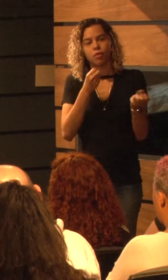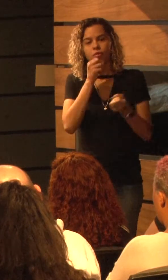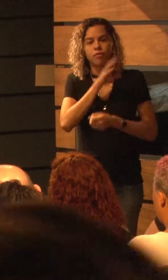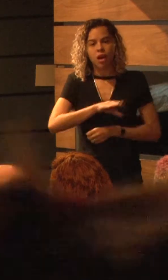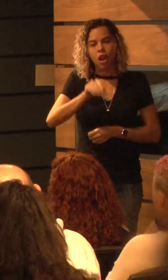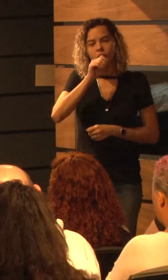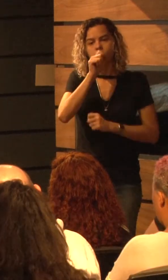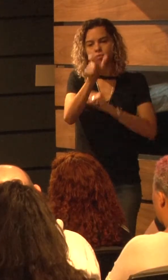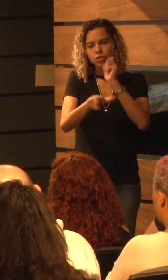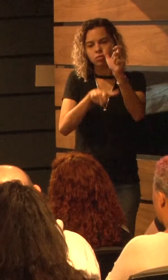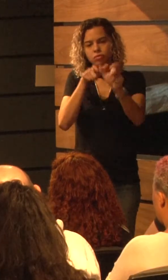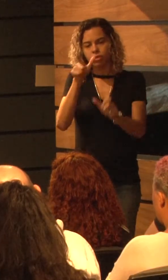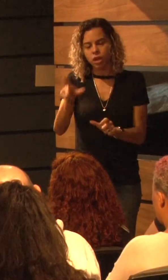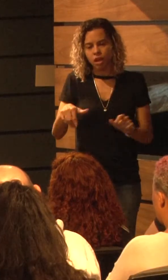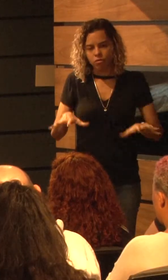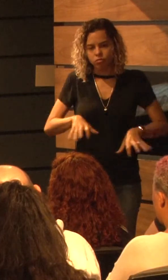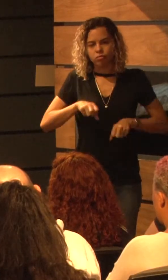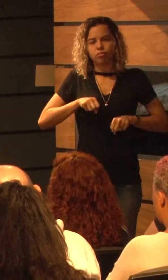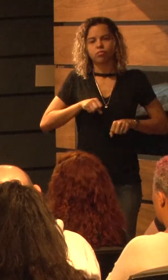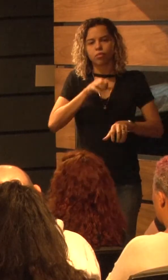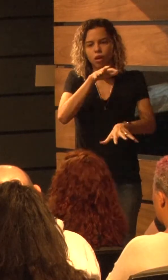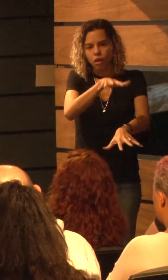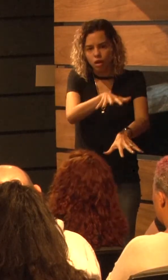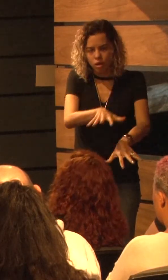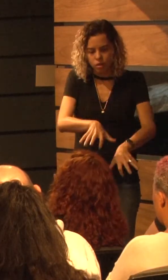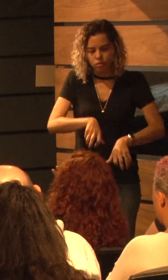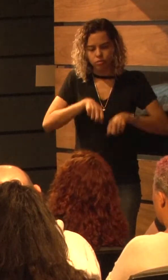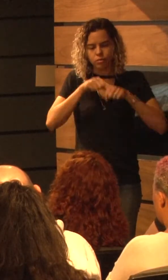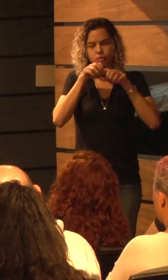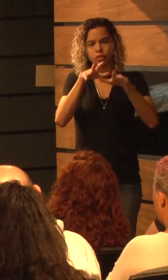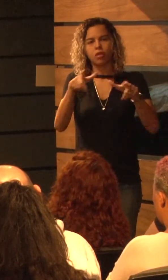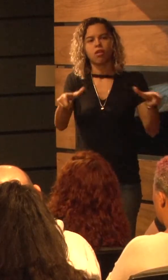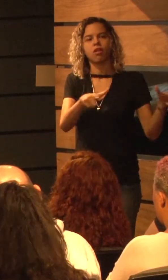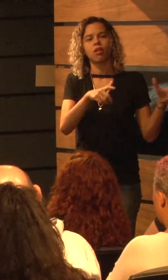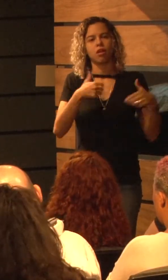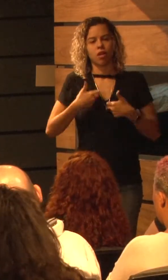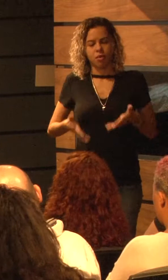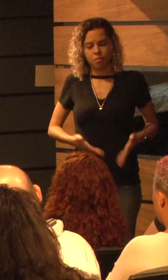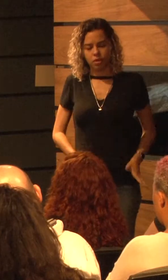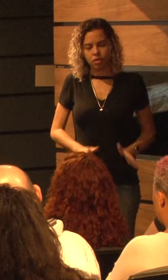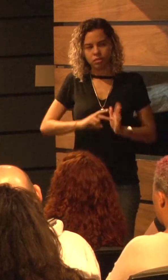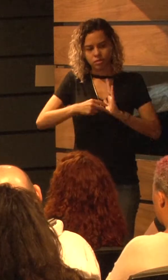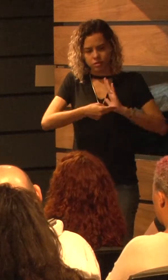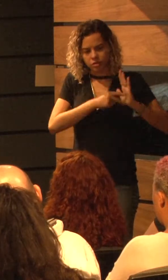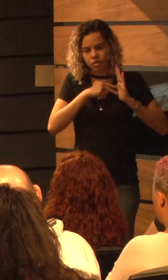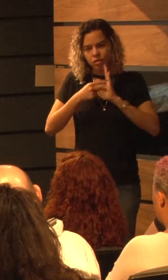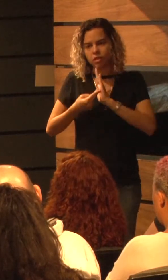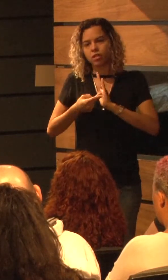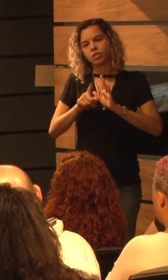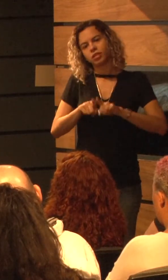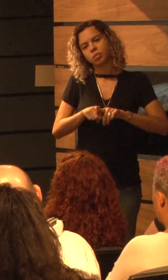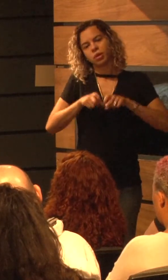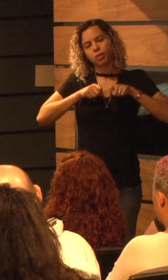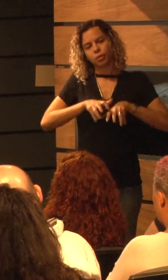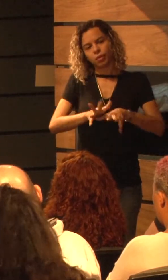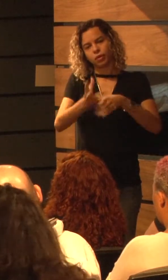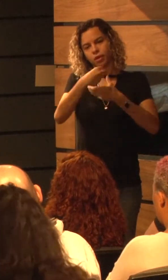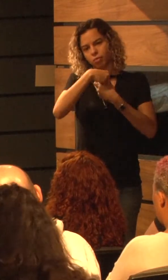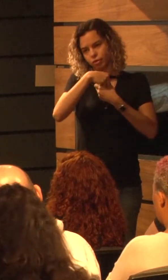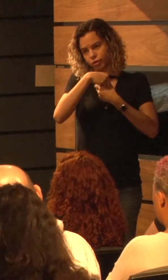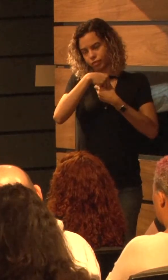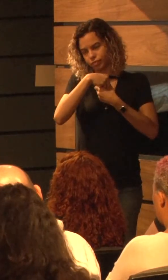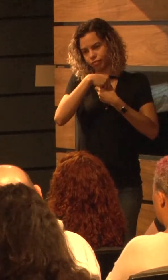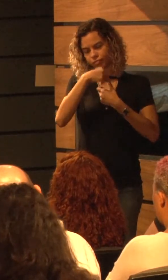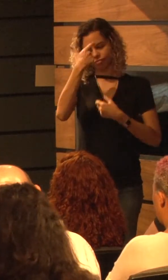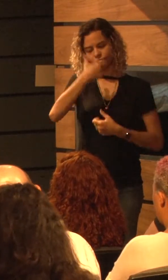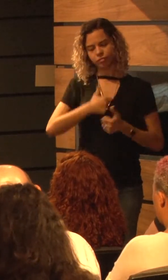esse tensionamento de uma abertura de campos semânticos com um escape de campos subjetivos. Né? Não é